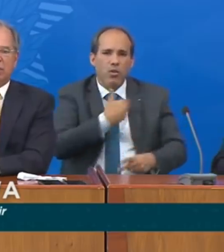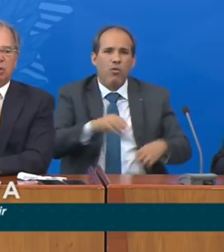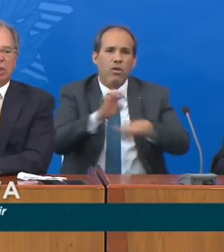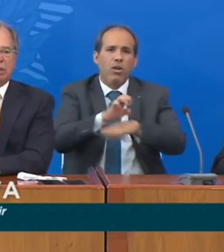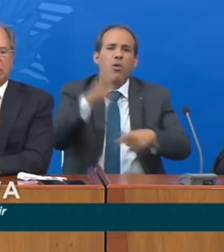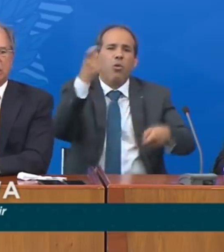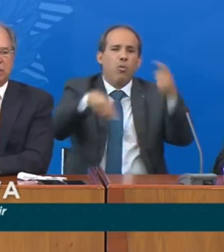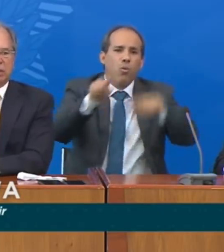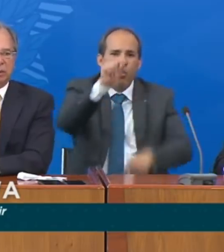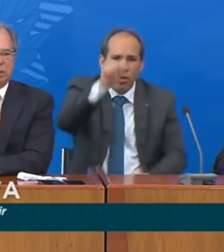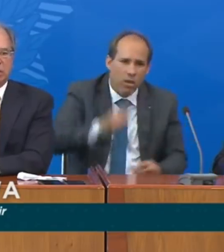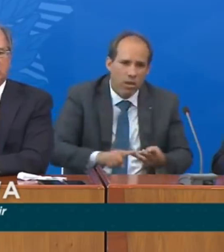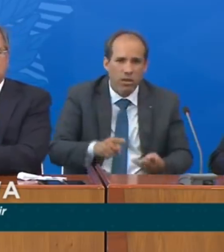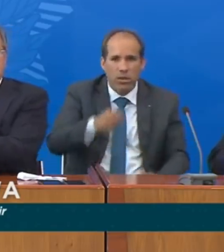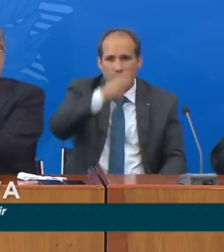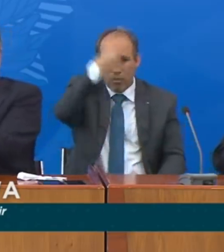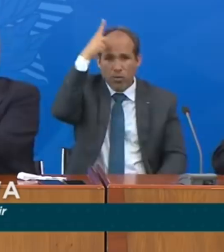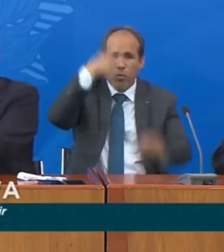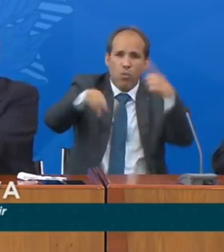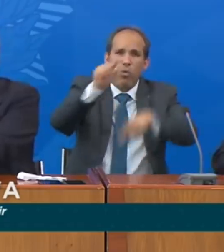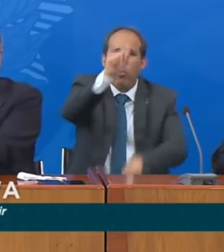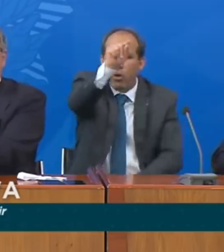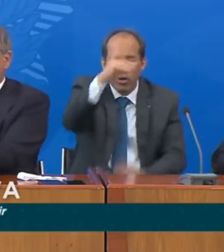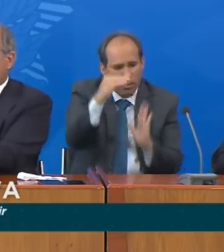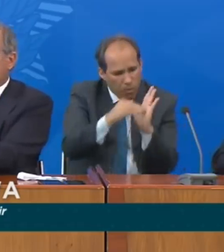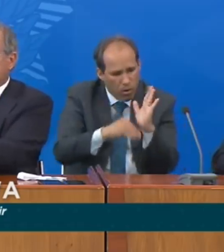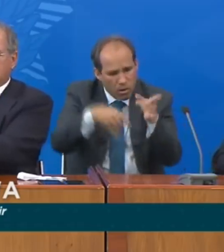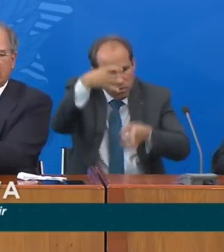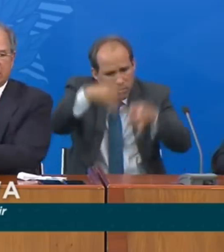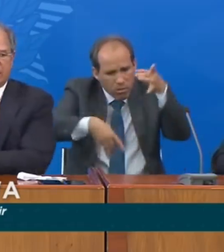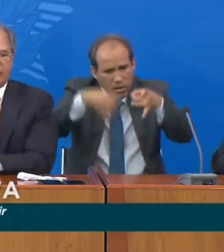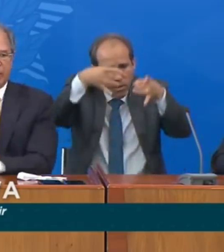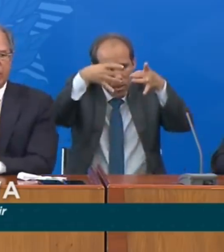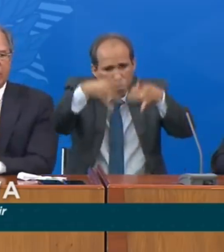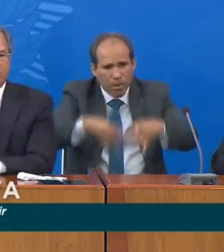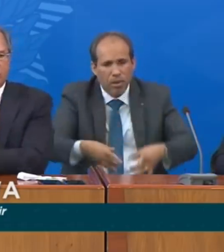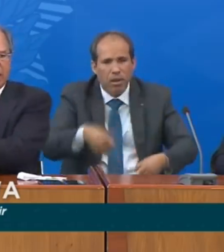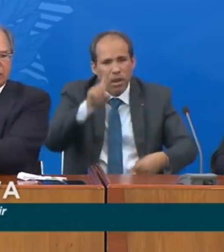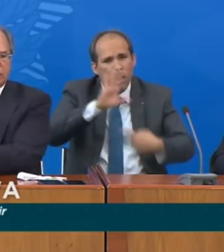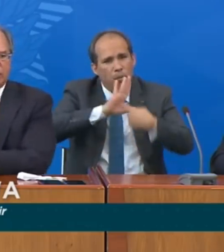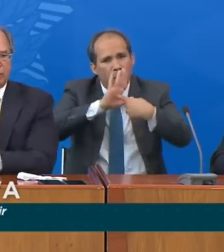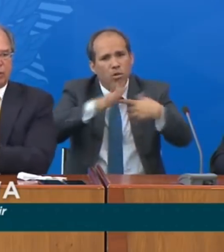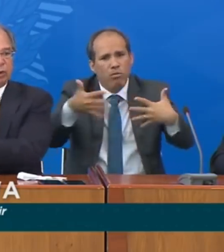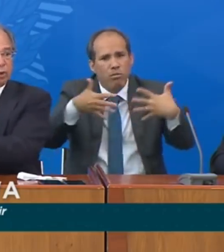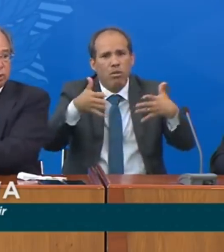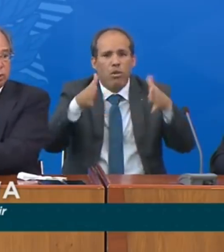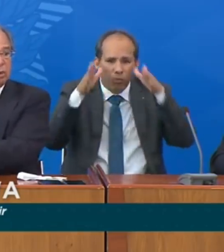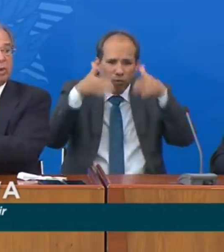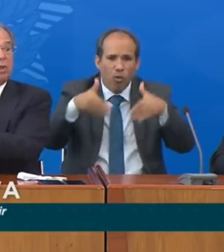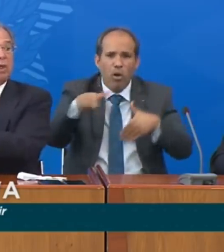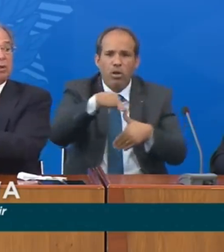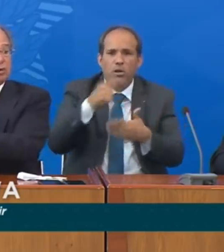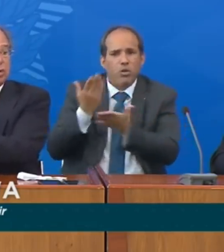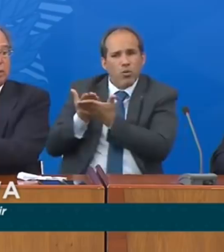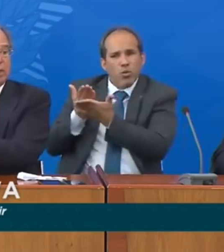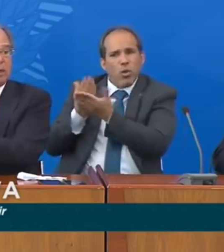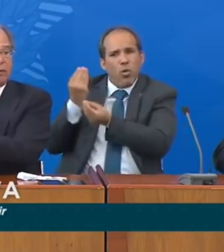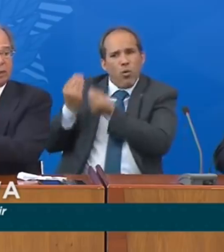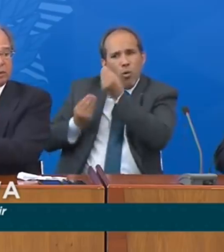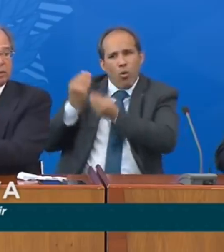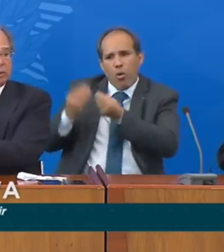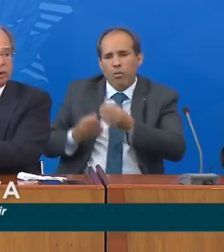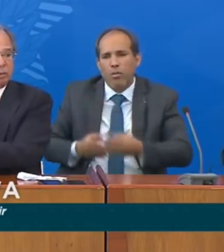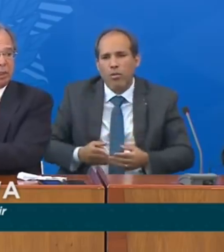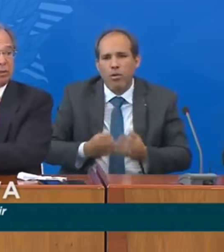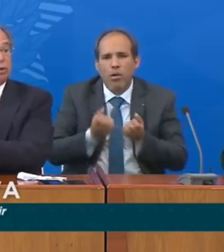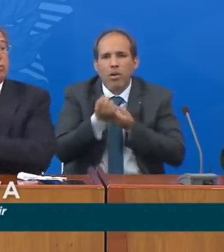uma bitributação, um em cima do outro. Então, isso é uma dimensão que está sendo acionada. Por um lado, um estudo sobre a